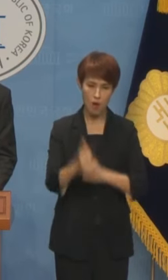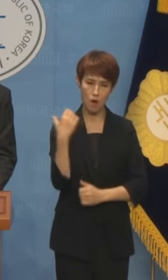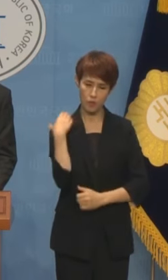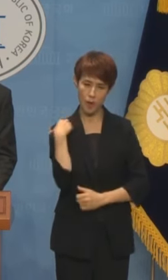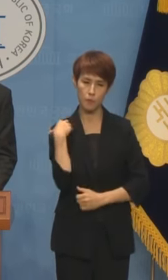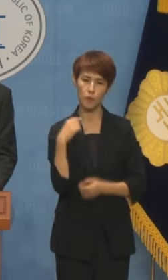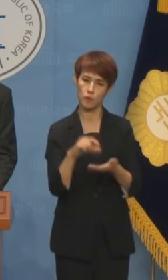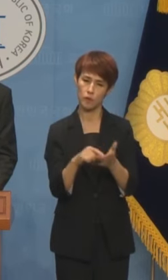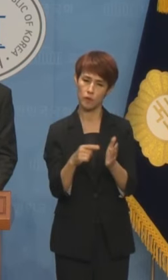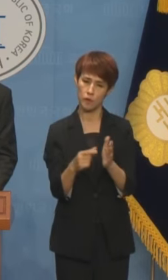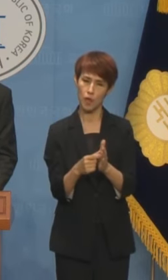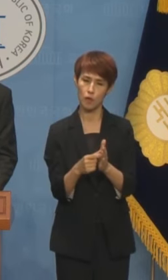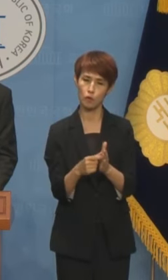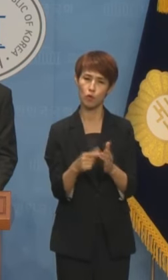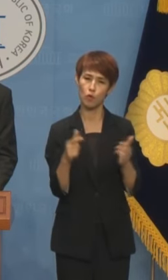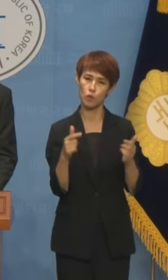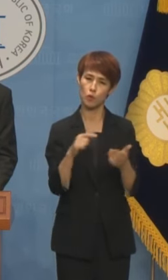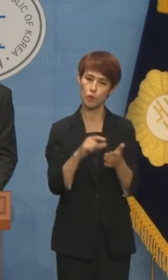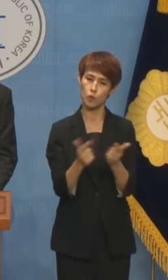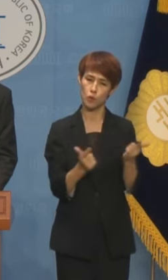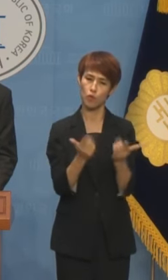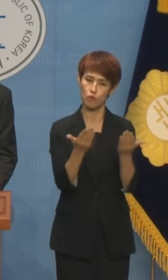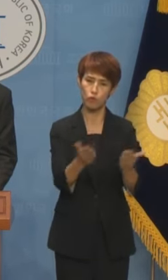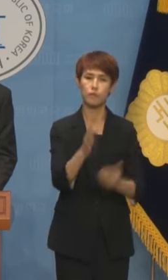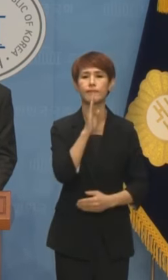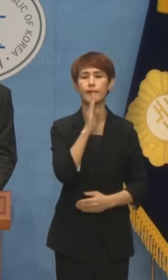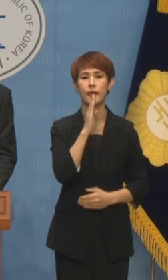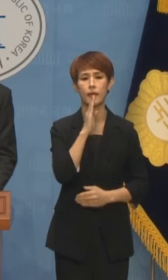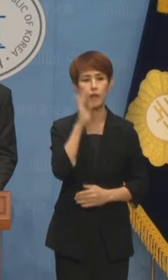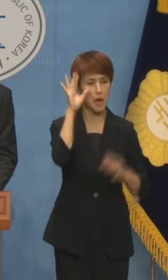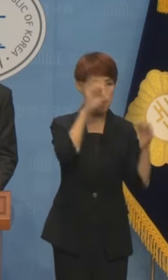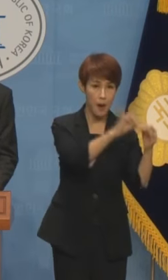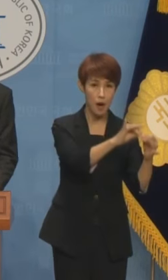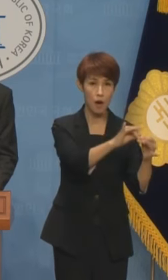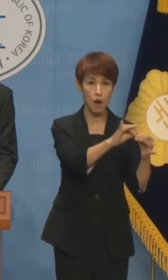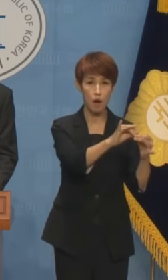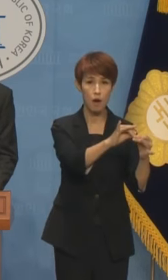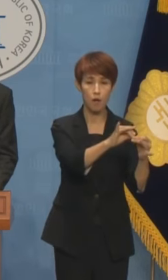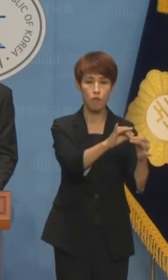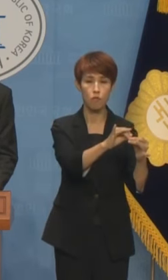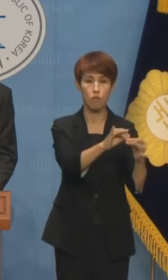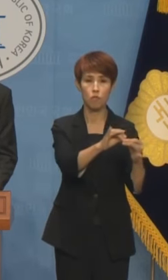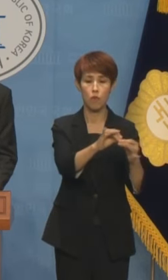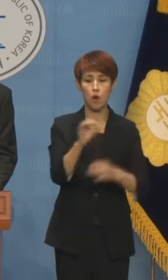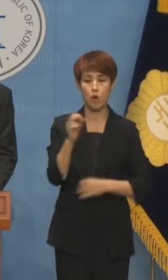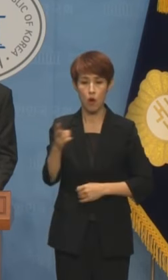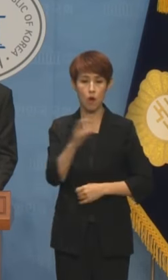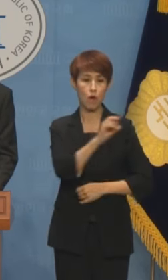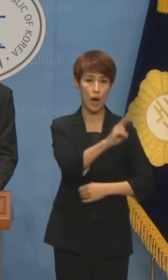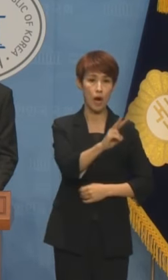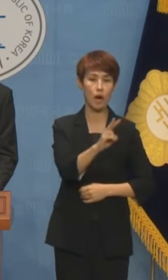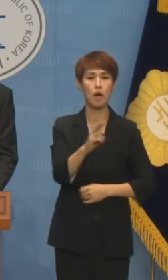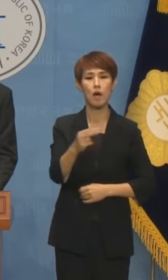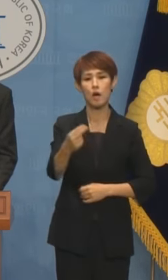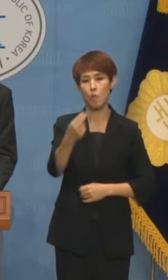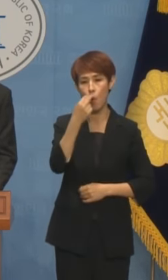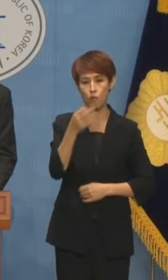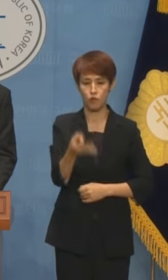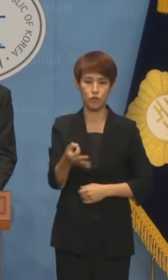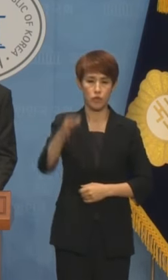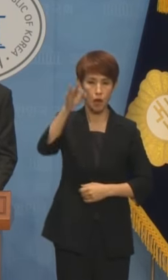적정 수준으로 유지하자는 데 뜻을 모았다. 그 뜻에 따라 여야가 보험료율